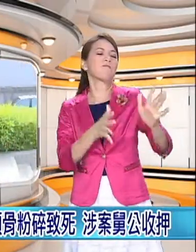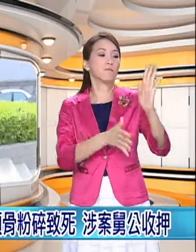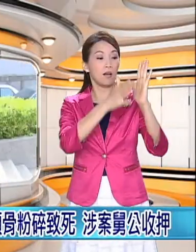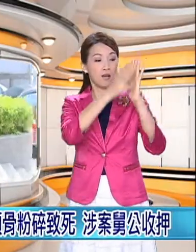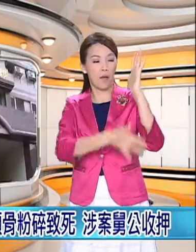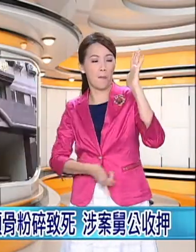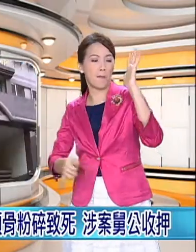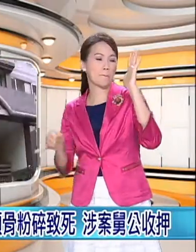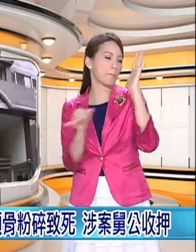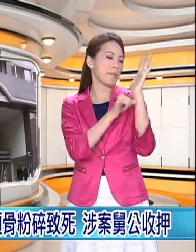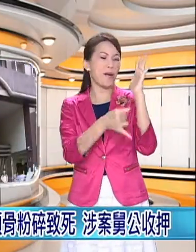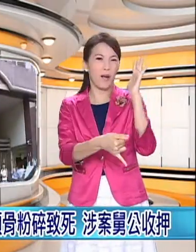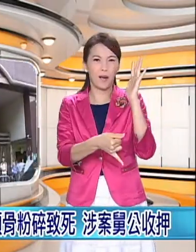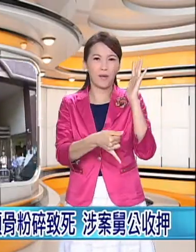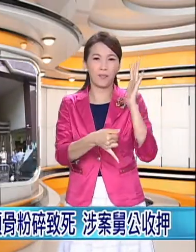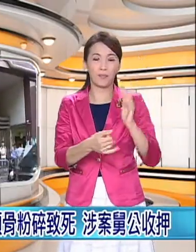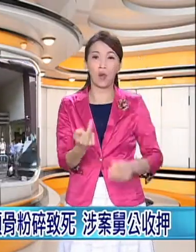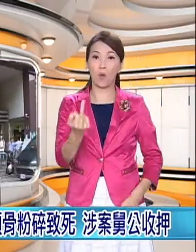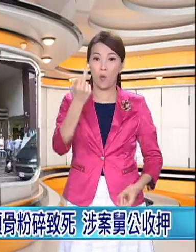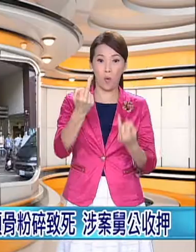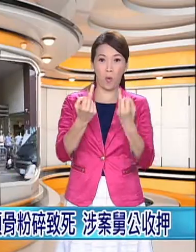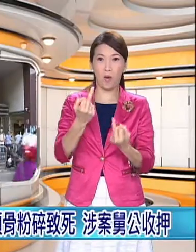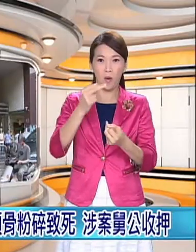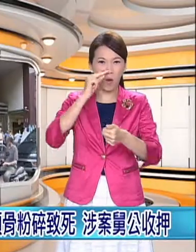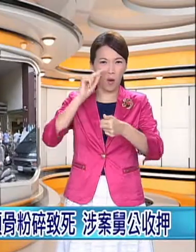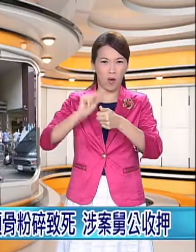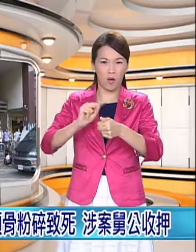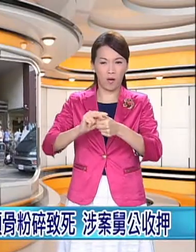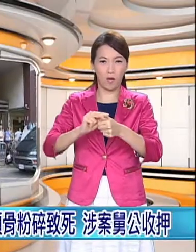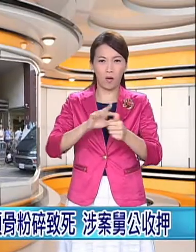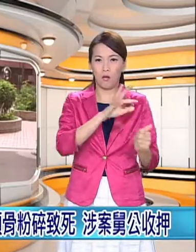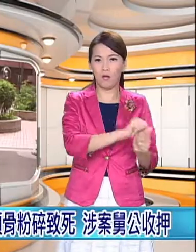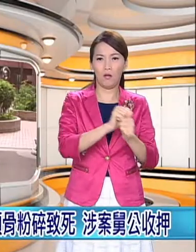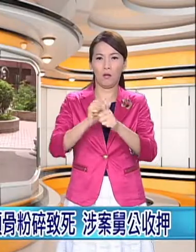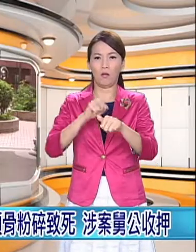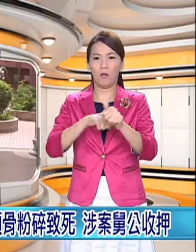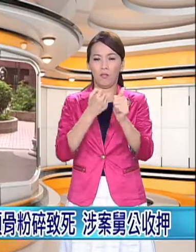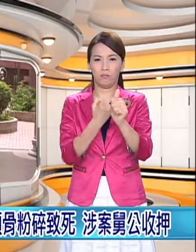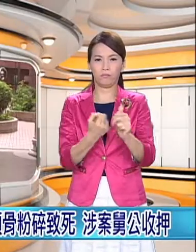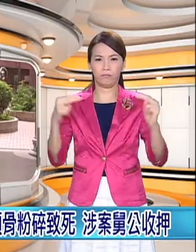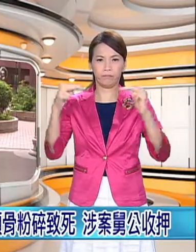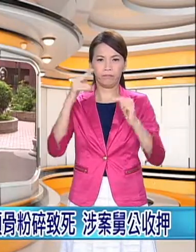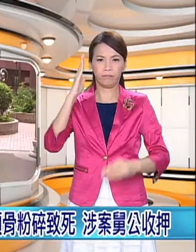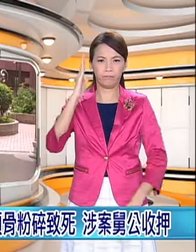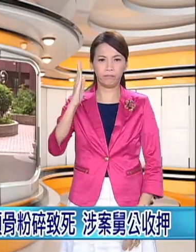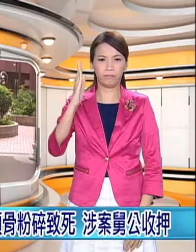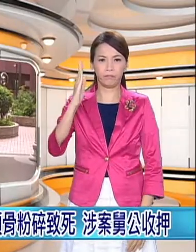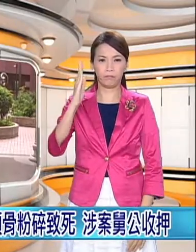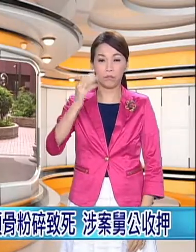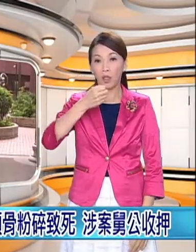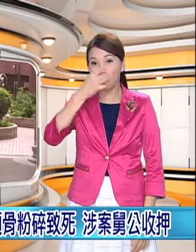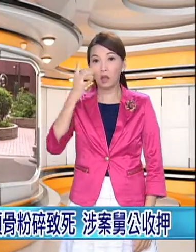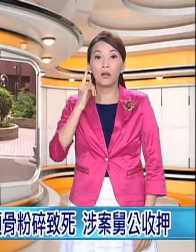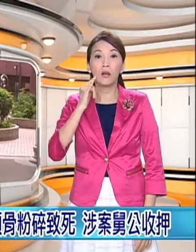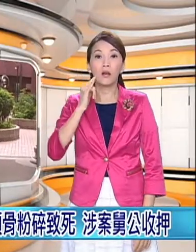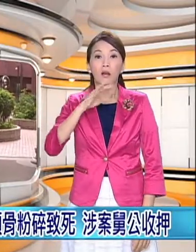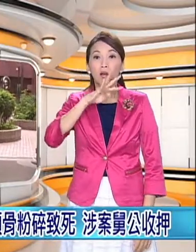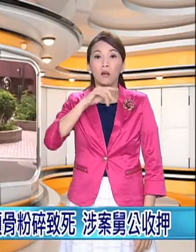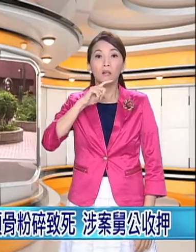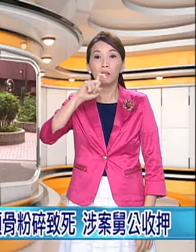公收押禁见。另外，年仅17岁的小妈妈也被送到